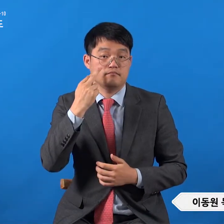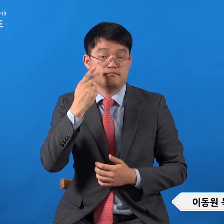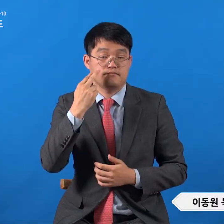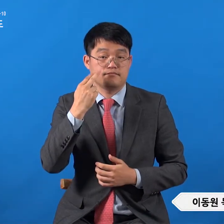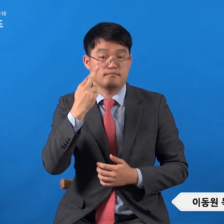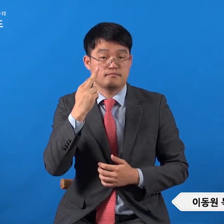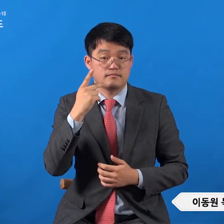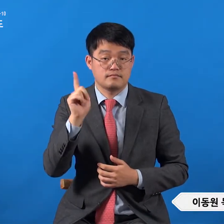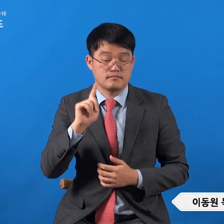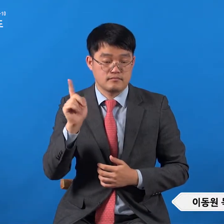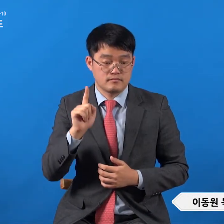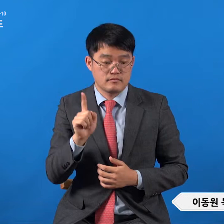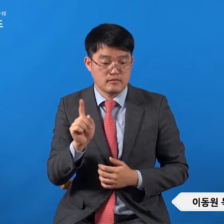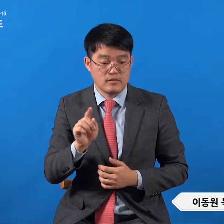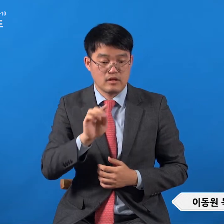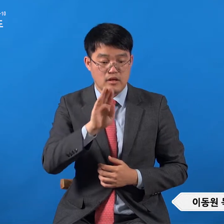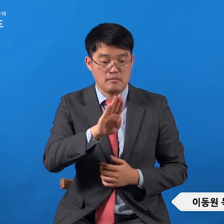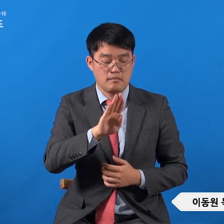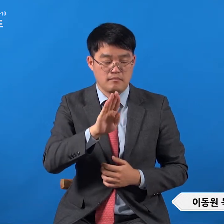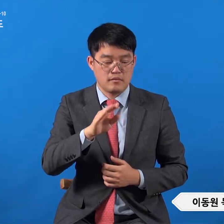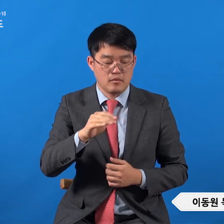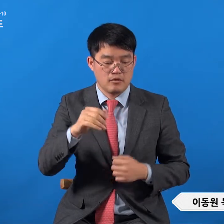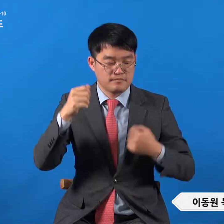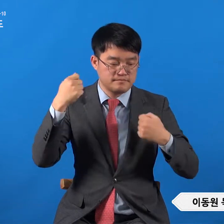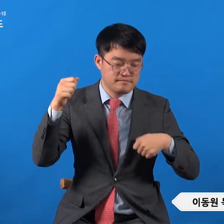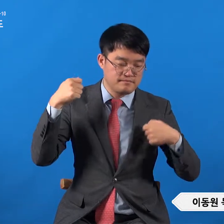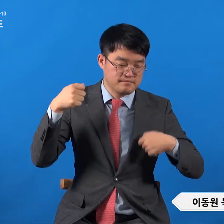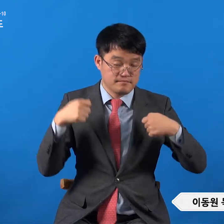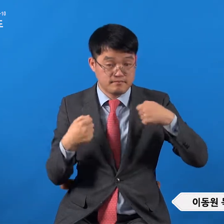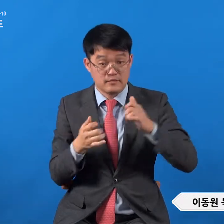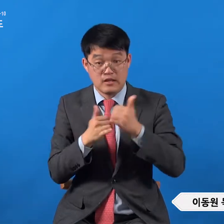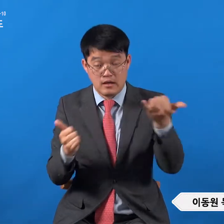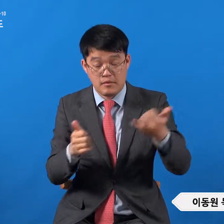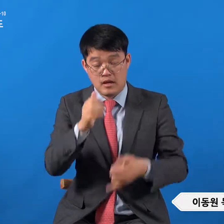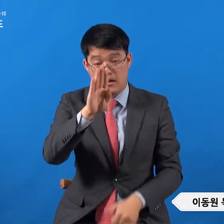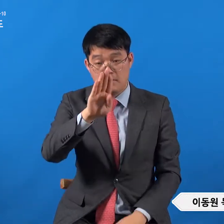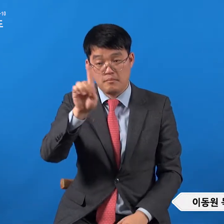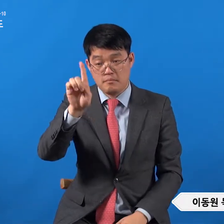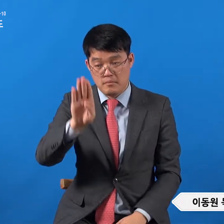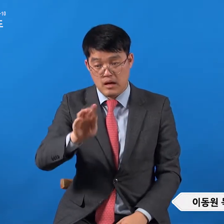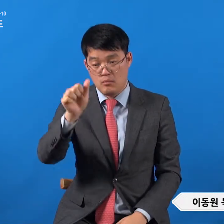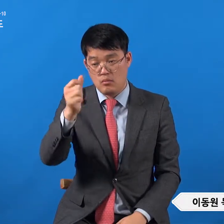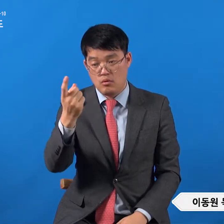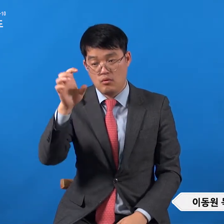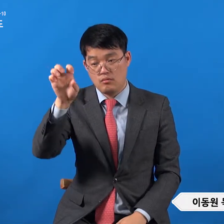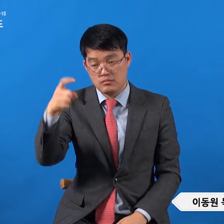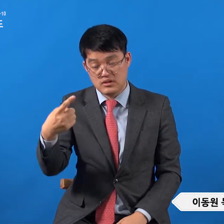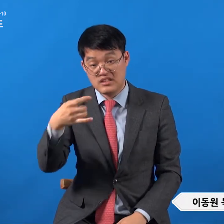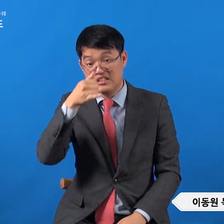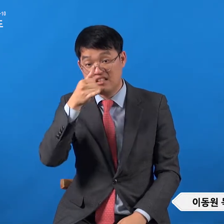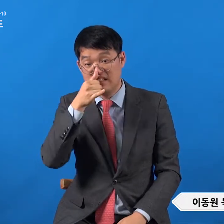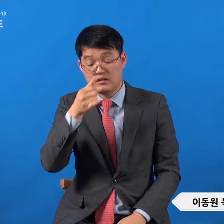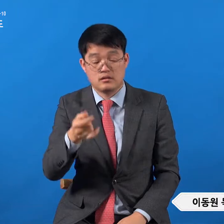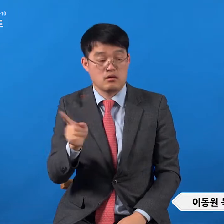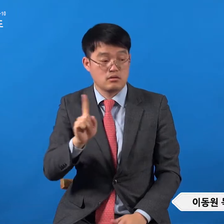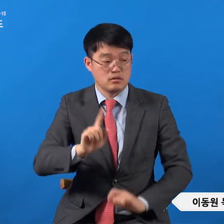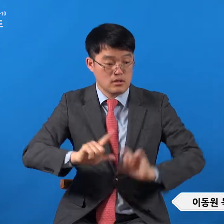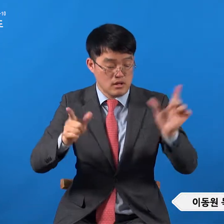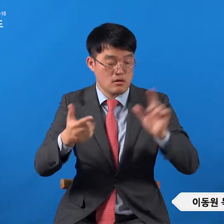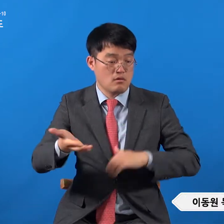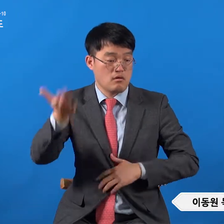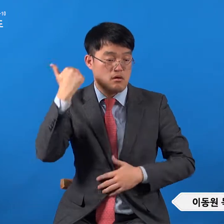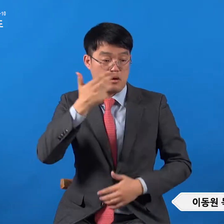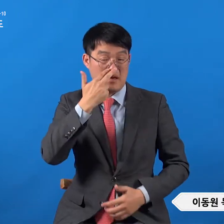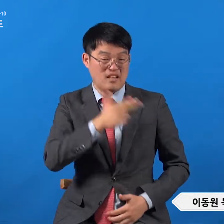미국의 코미디언 가운데 밥 호프라는 분이 있었습니다. 그가 한 번은 과거 월남전에서 부상당한